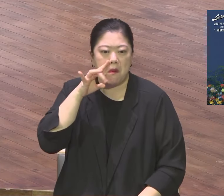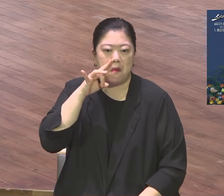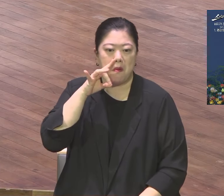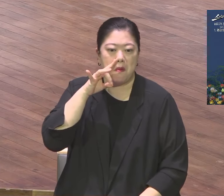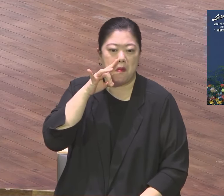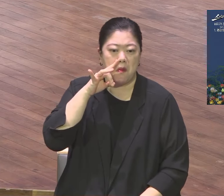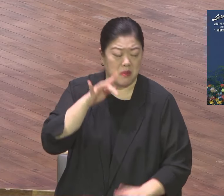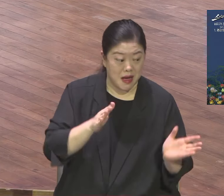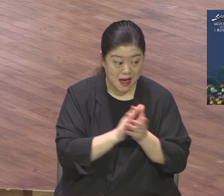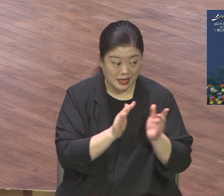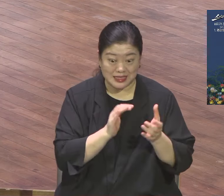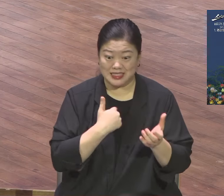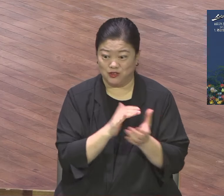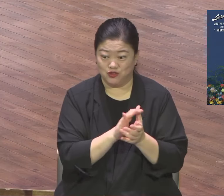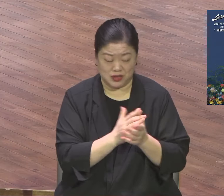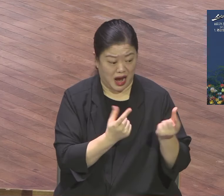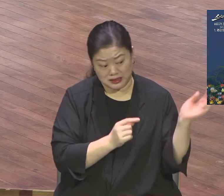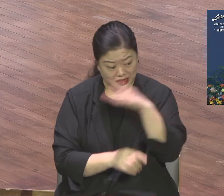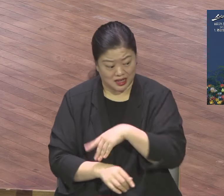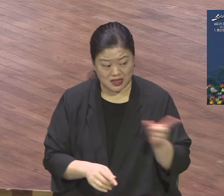그래서